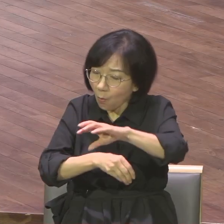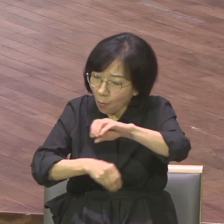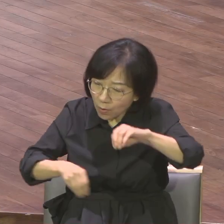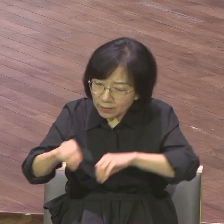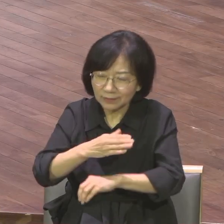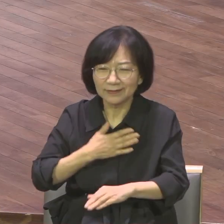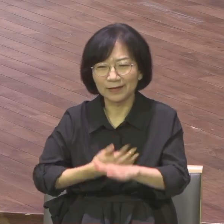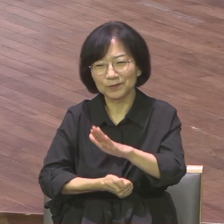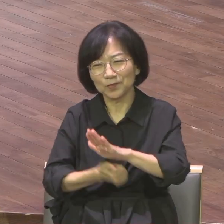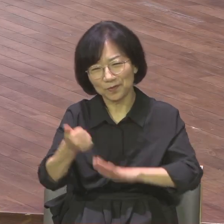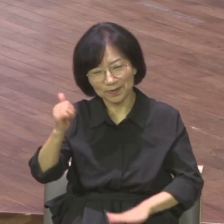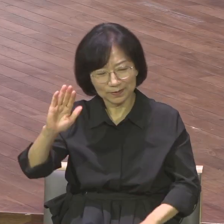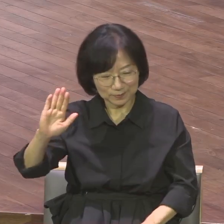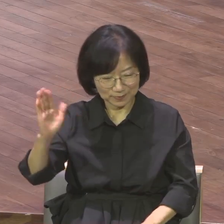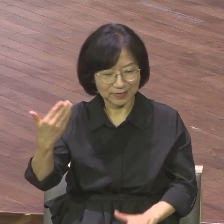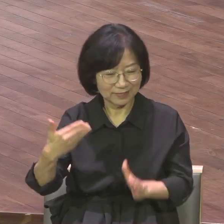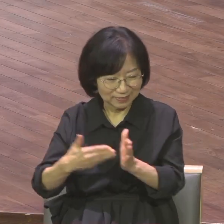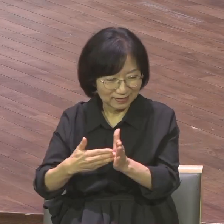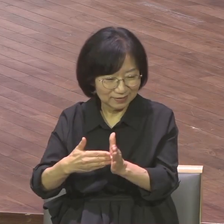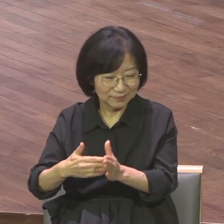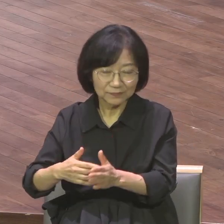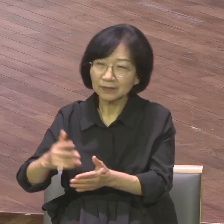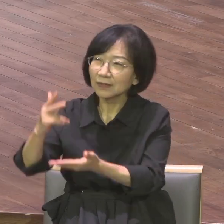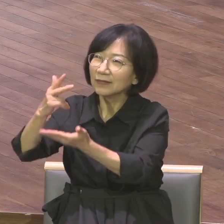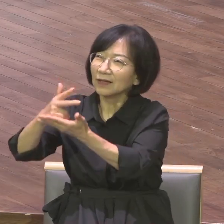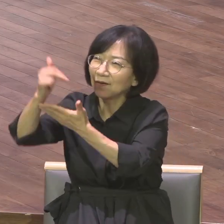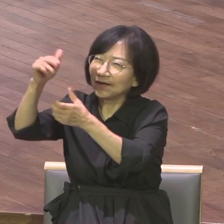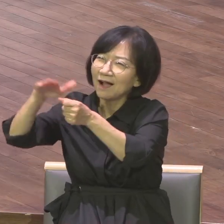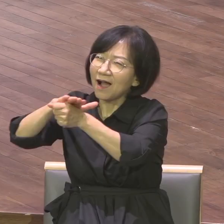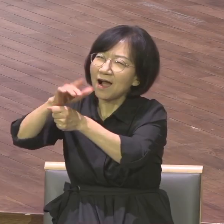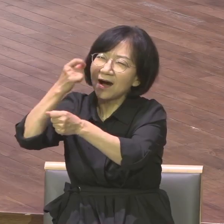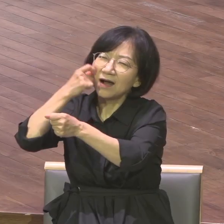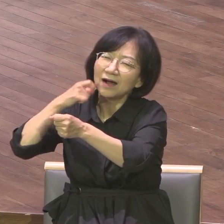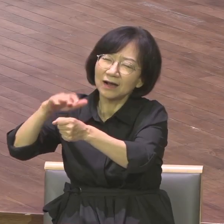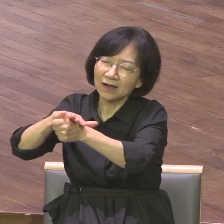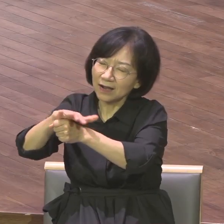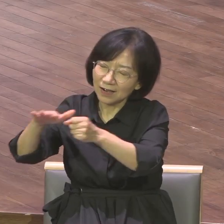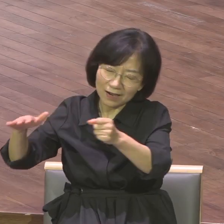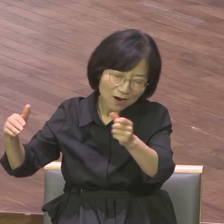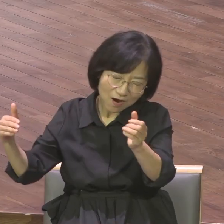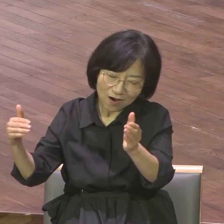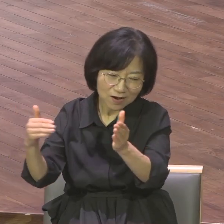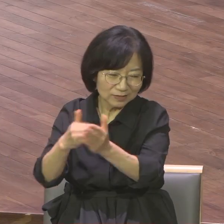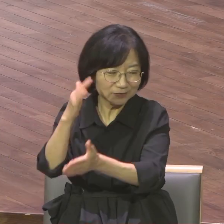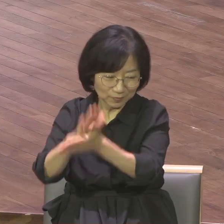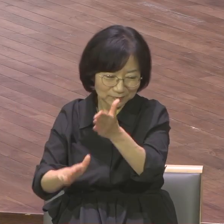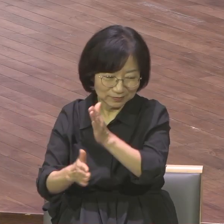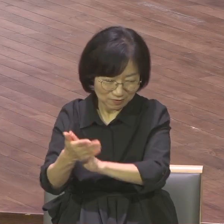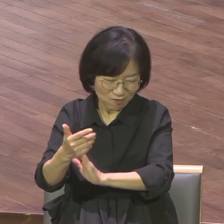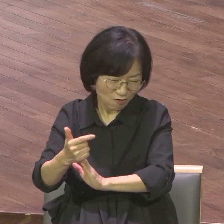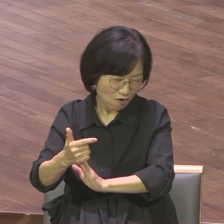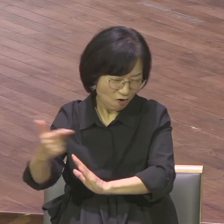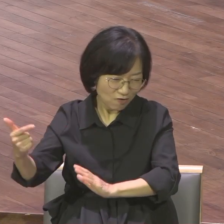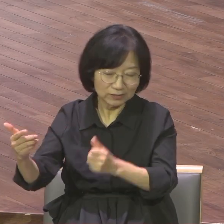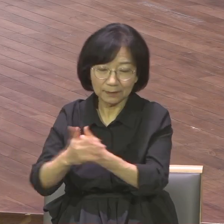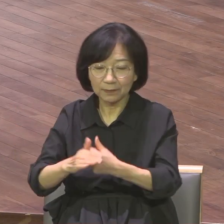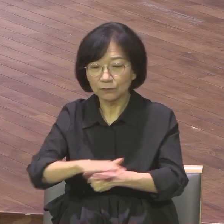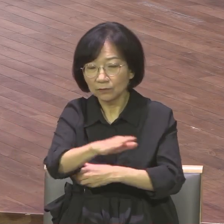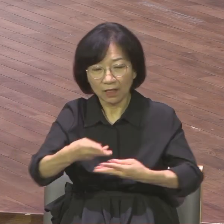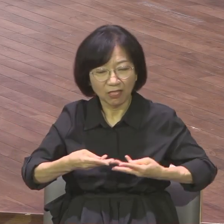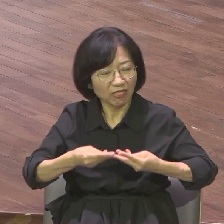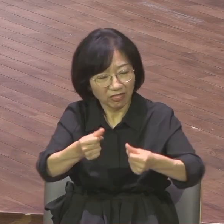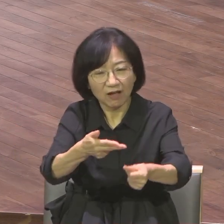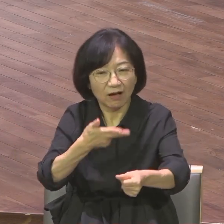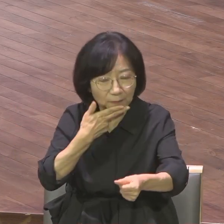나의 소망이 되어 싸움으로는 여호와의 인자와 긍휼이 무궁하심으로 우리가 진멸되지 아니하니이다.